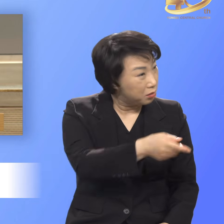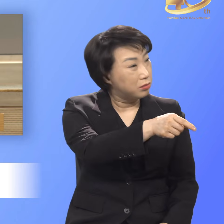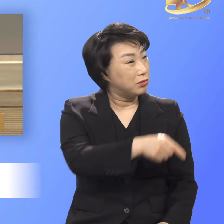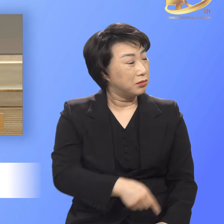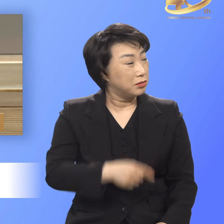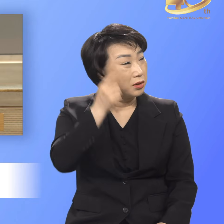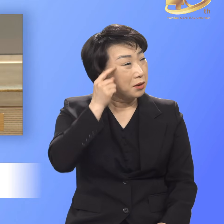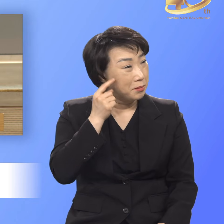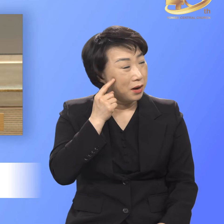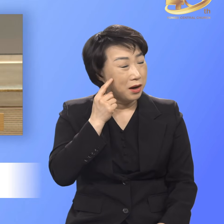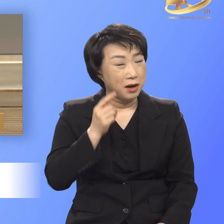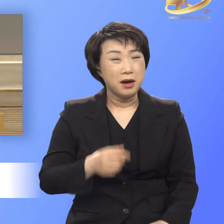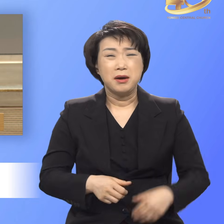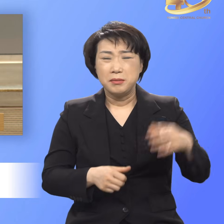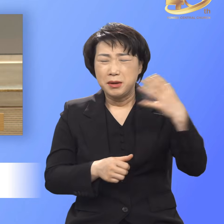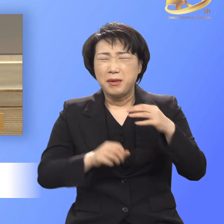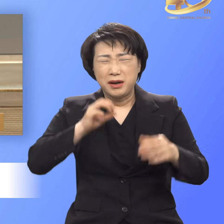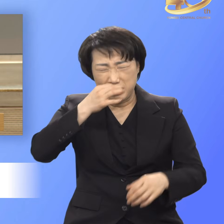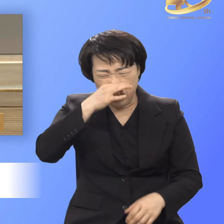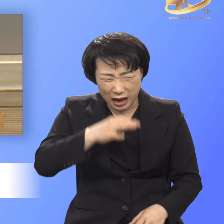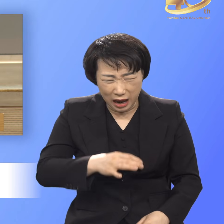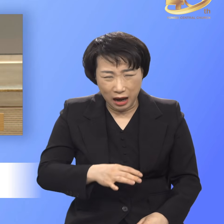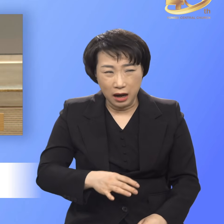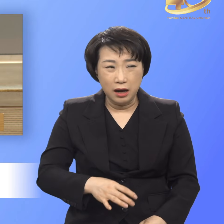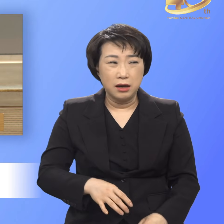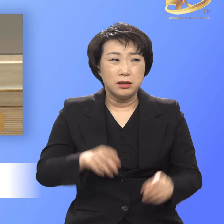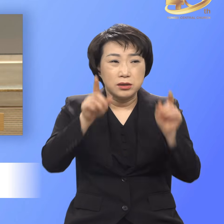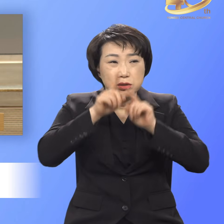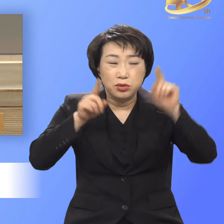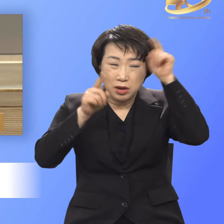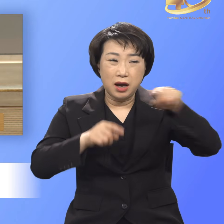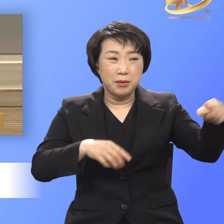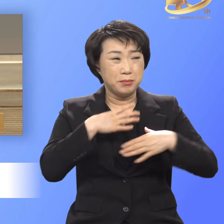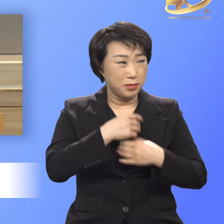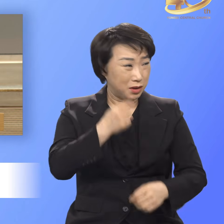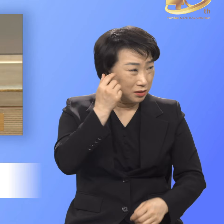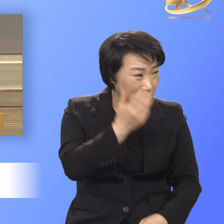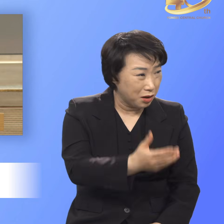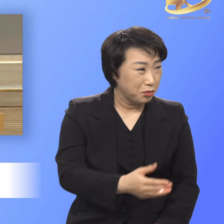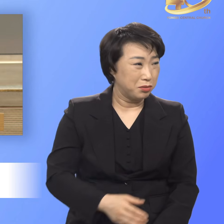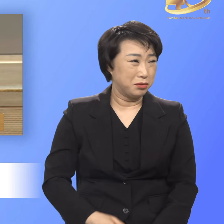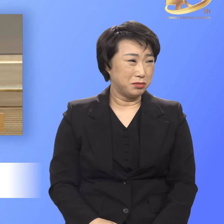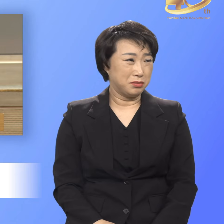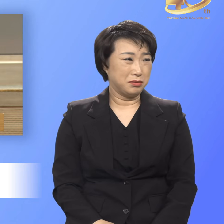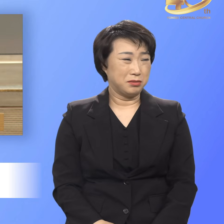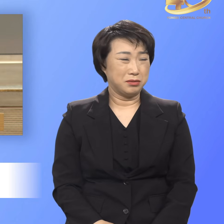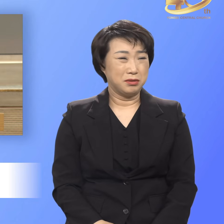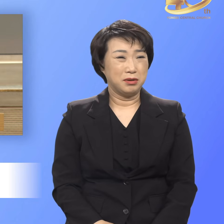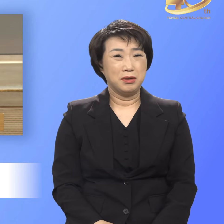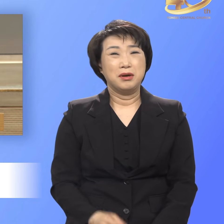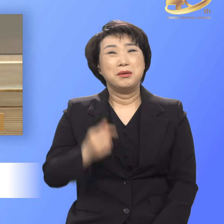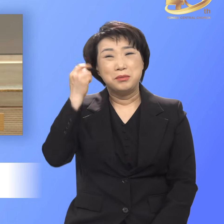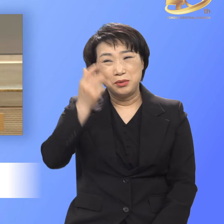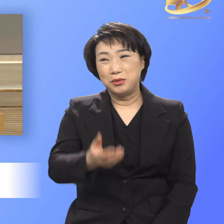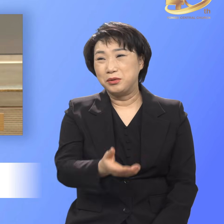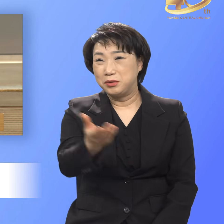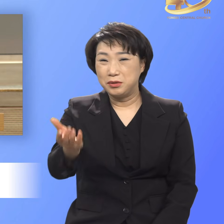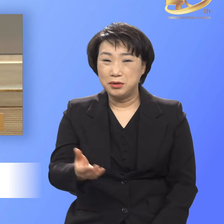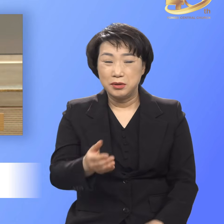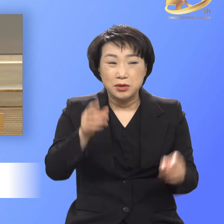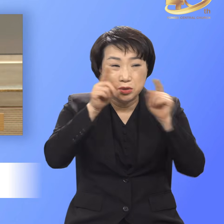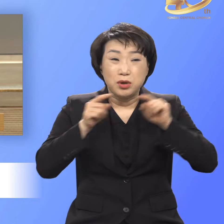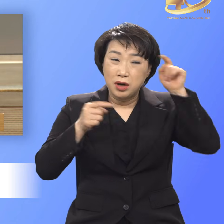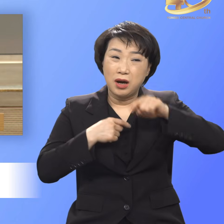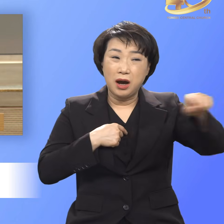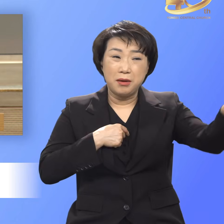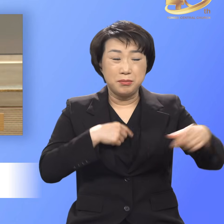생각해봐. 핍박이 힘들어요. 지옥은 편하냐? 묻는 거예요. 너 지옥은